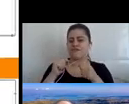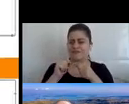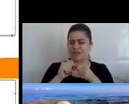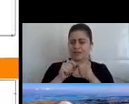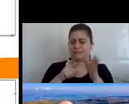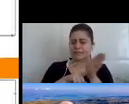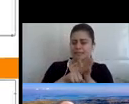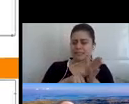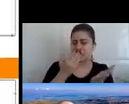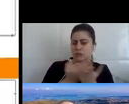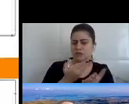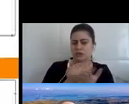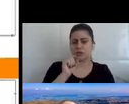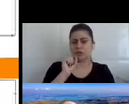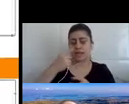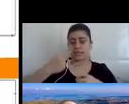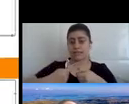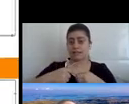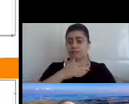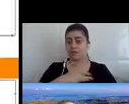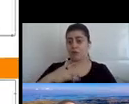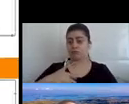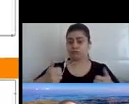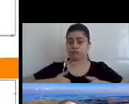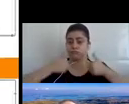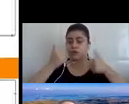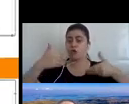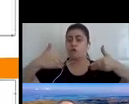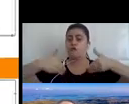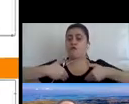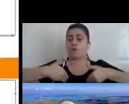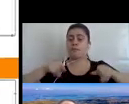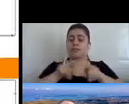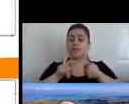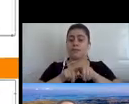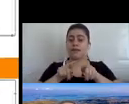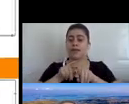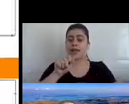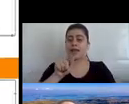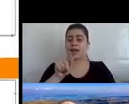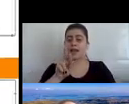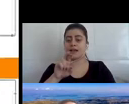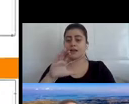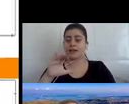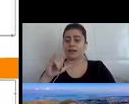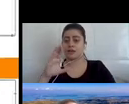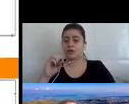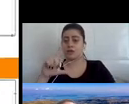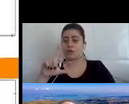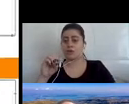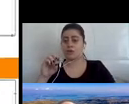é essa questão da cidade saudável, da fome, da agroecologia, ou seja, uma relação do território urbano com o território